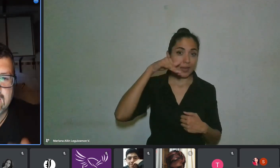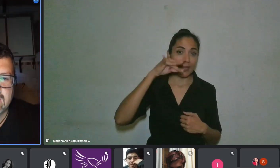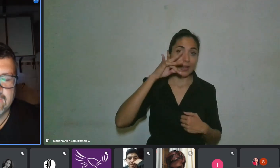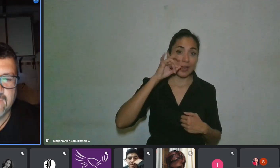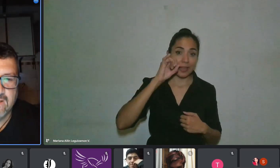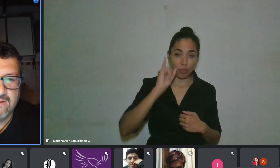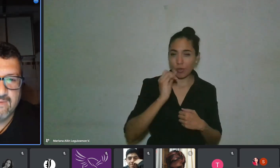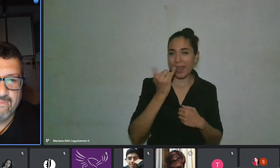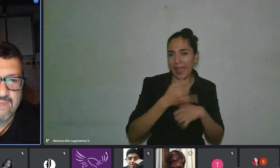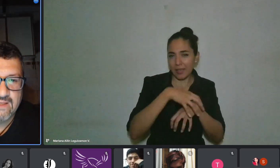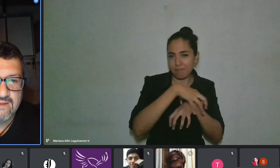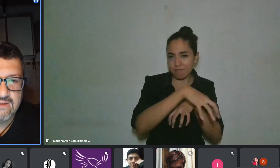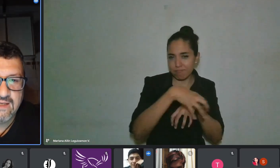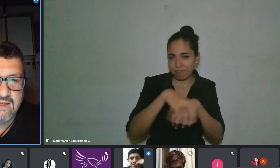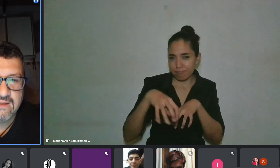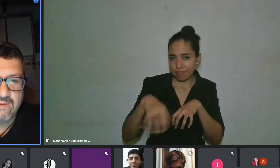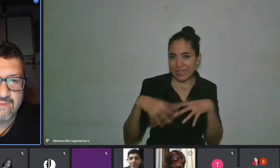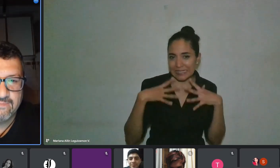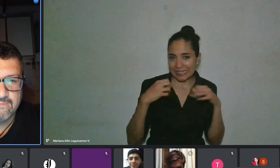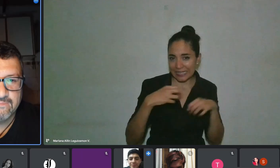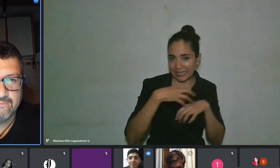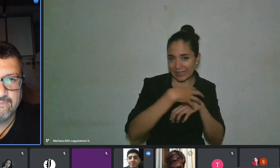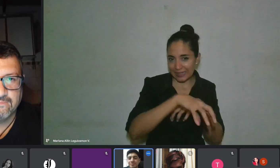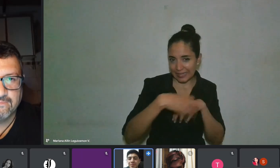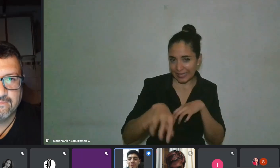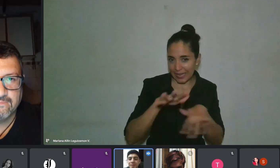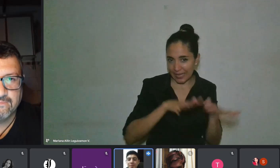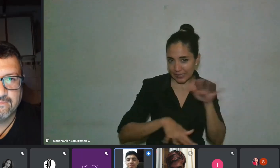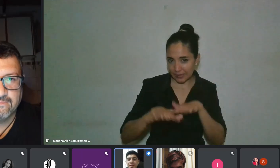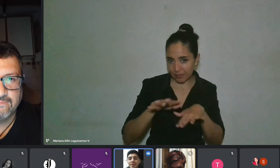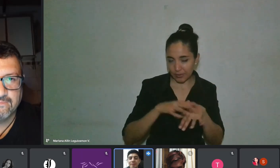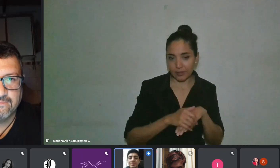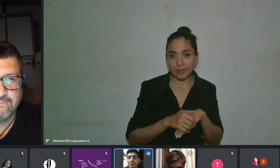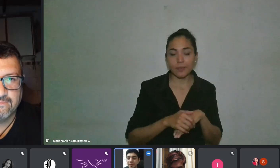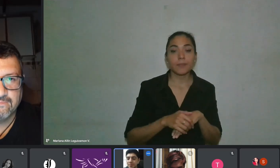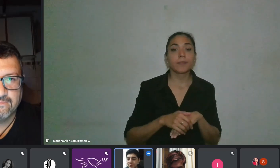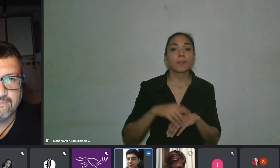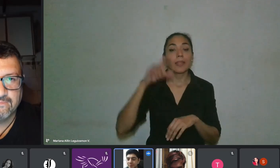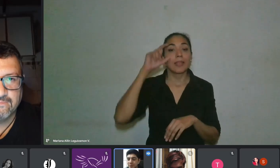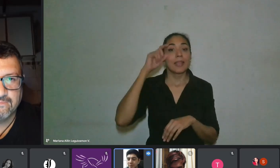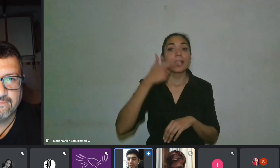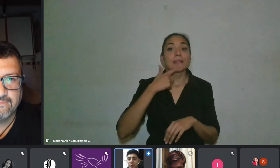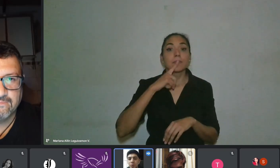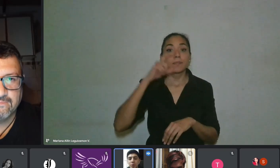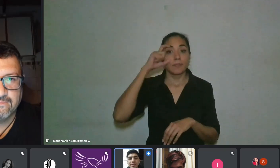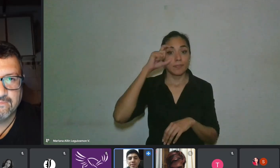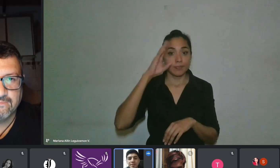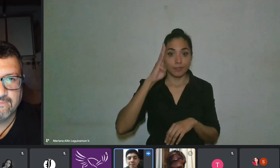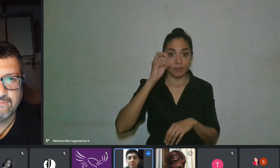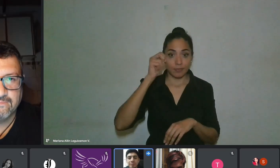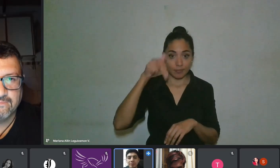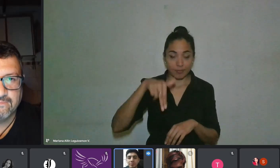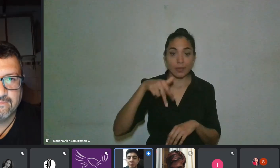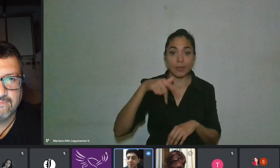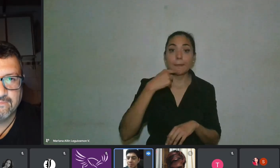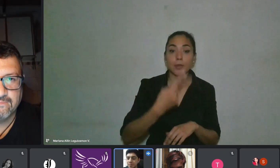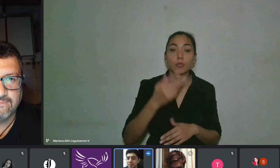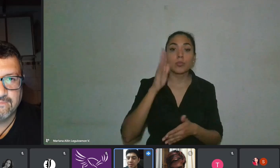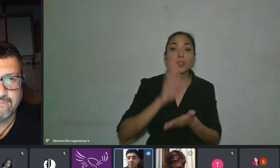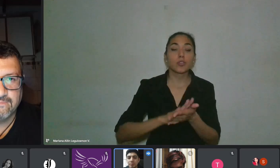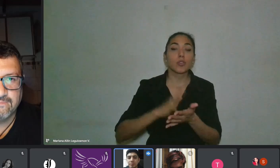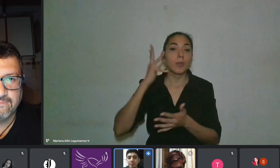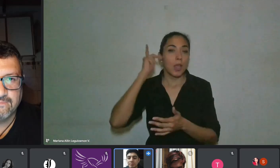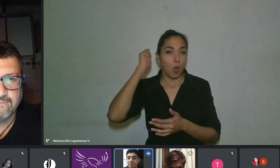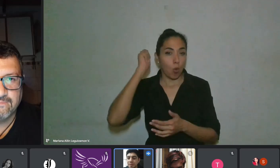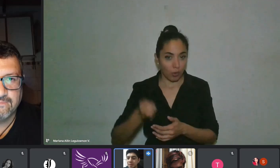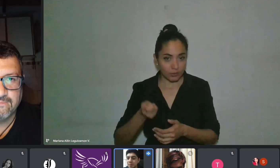áreas. Sí, Esteban. Yo quería preguntarte sobre los jueces. Viste, como decimos,